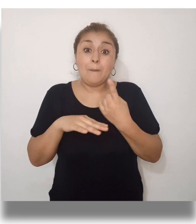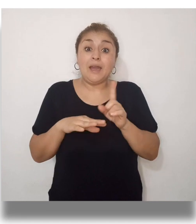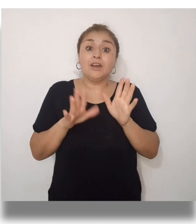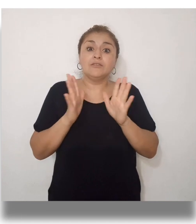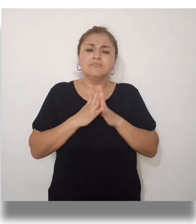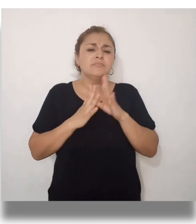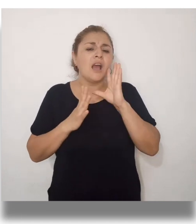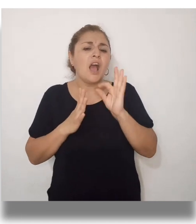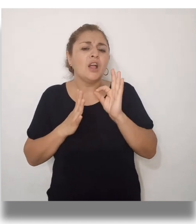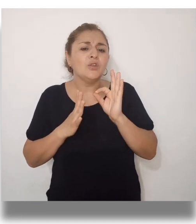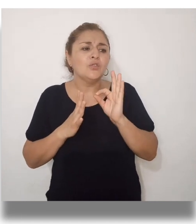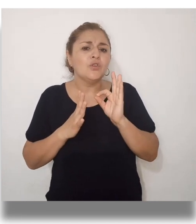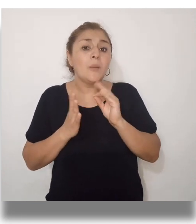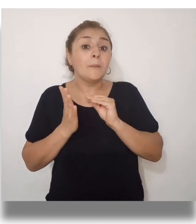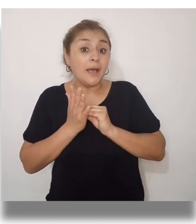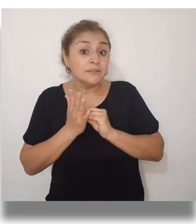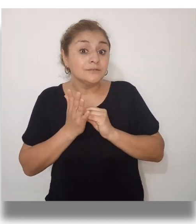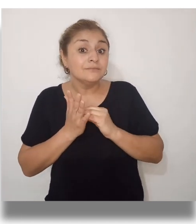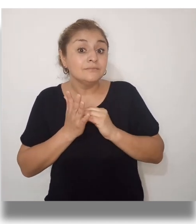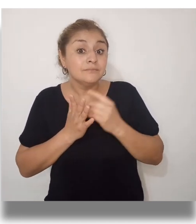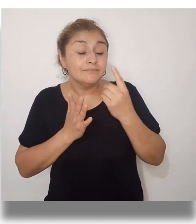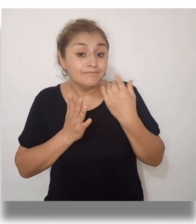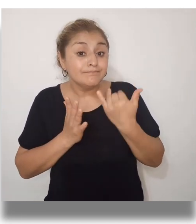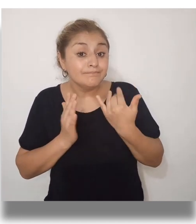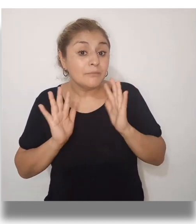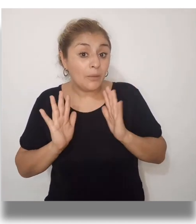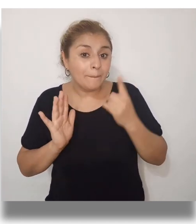sin embargo algo pasó